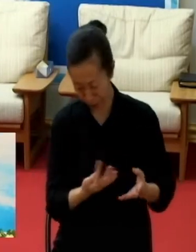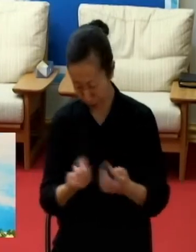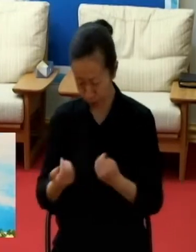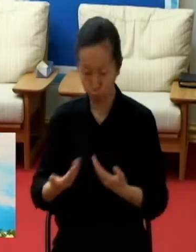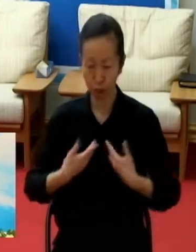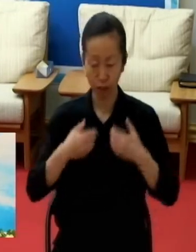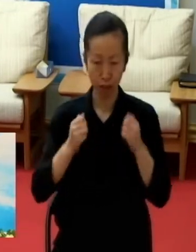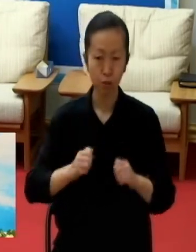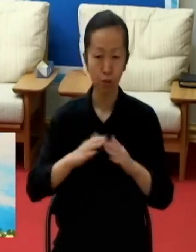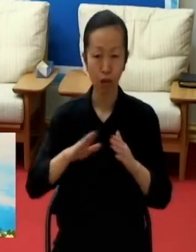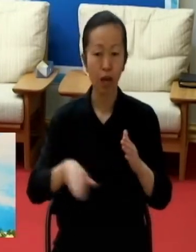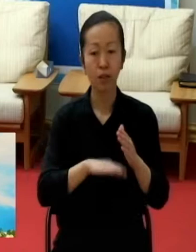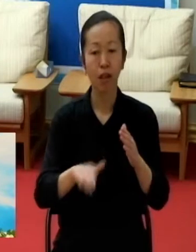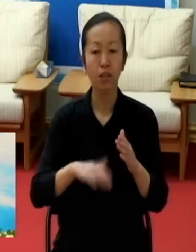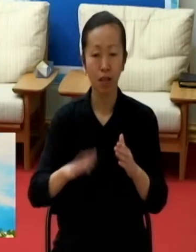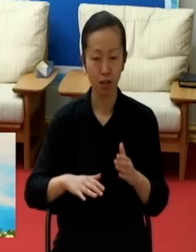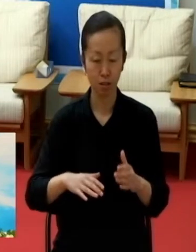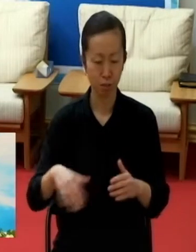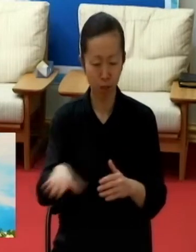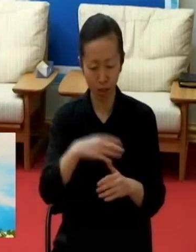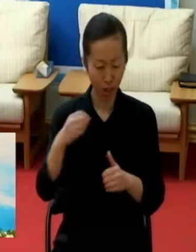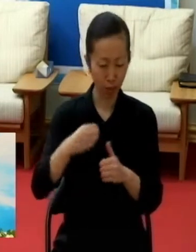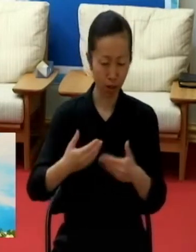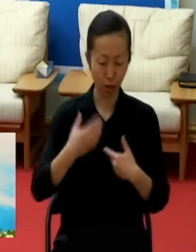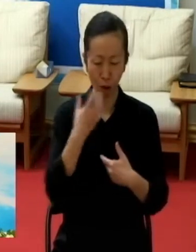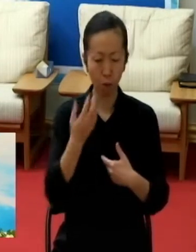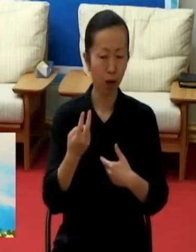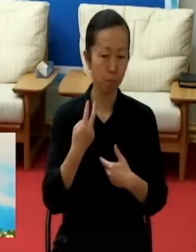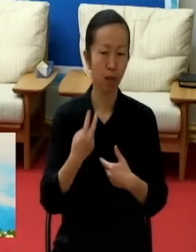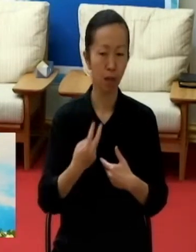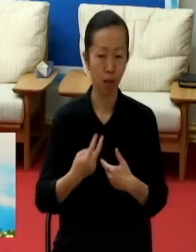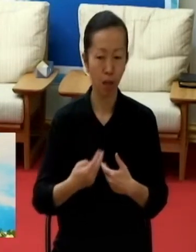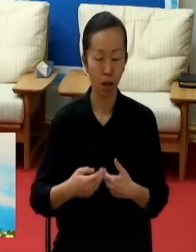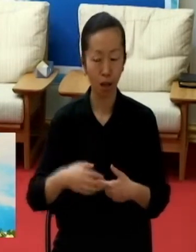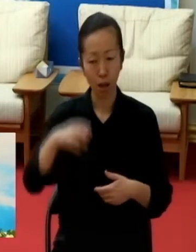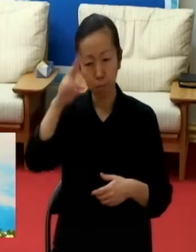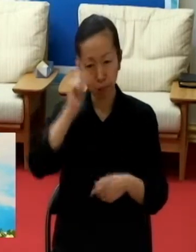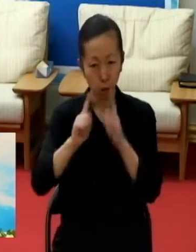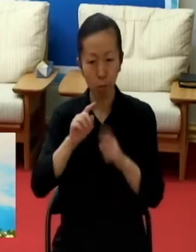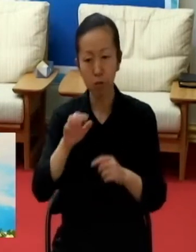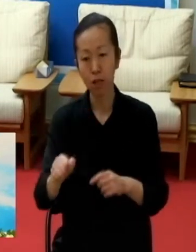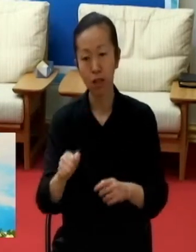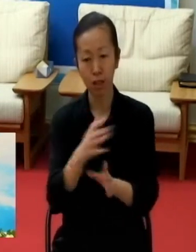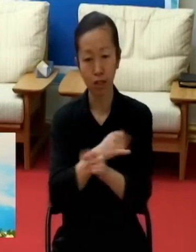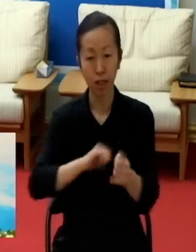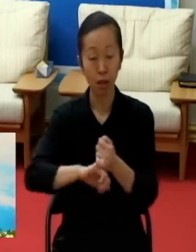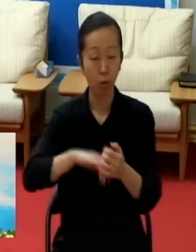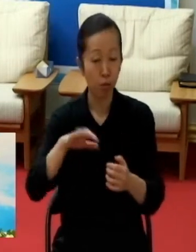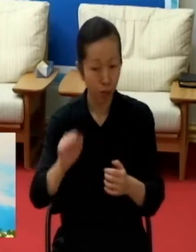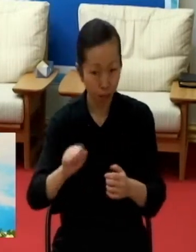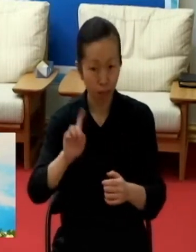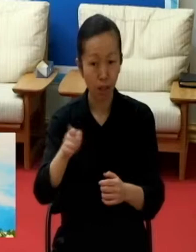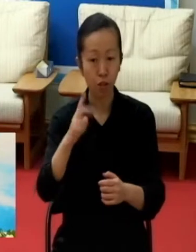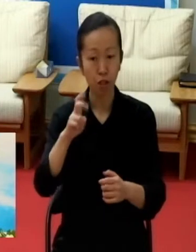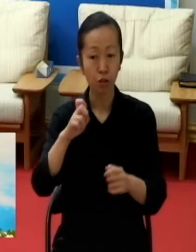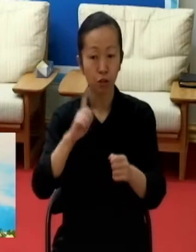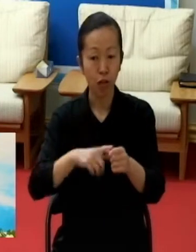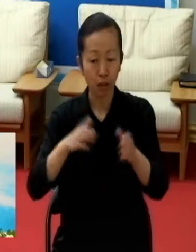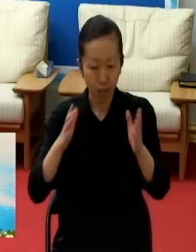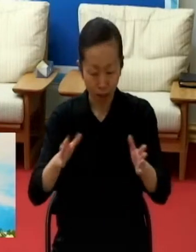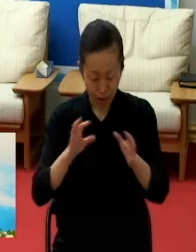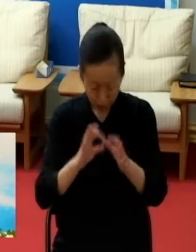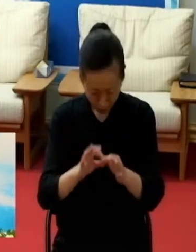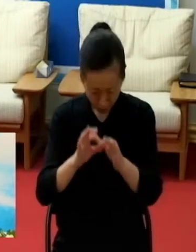하나님의 말씀 언약을 붙잡고 120년 동안 방주를 지었습니다. 神の御言葉、契約を掴んで120年間箱舟を作りました。 예,